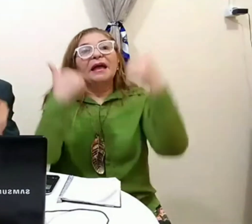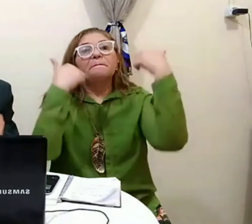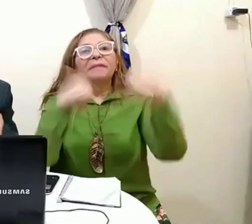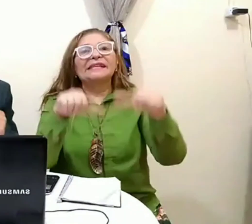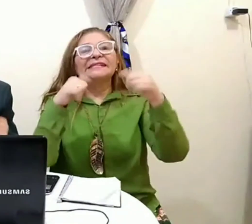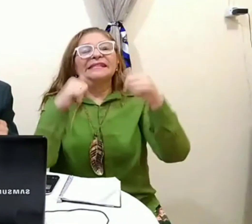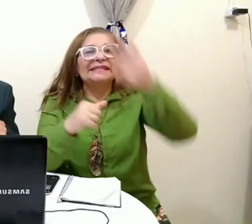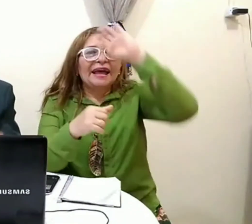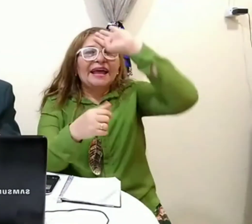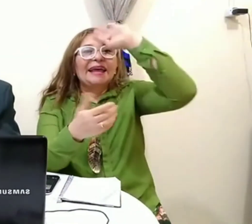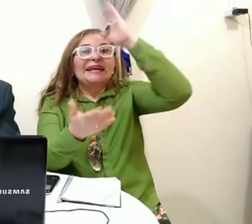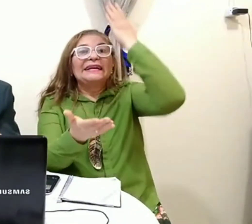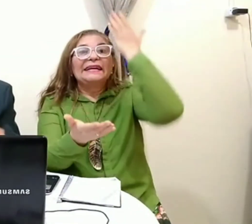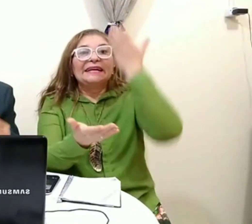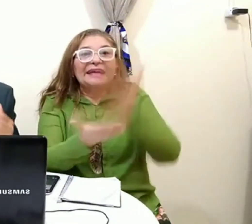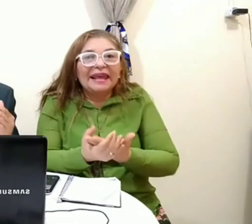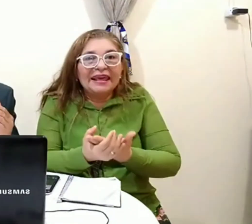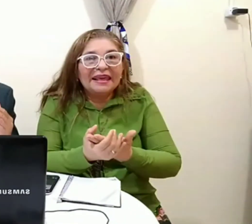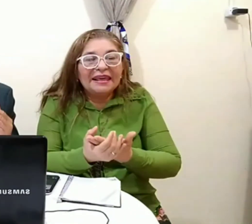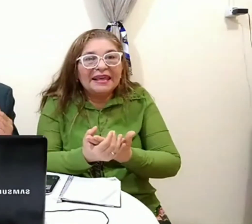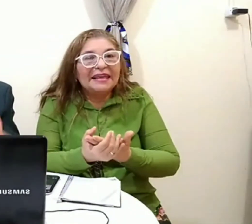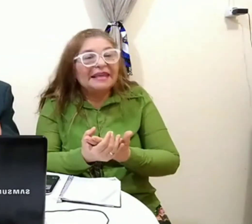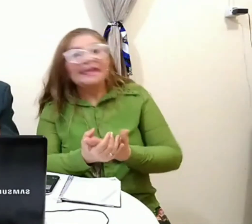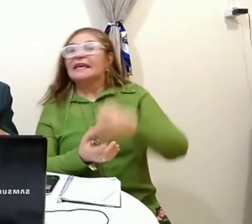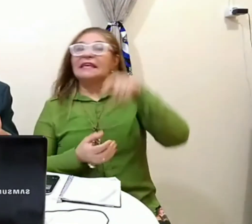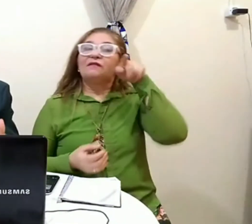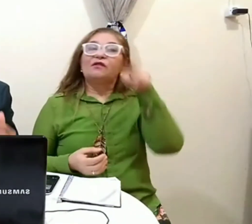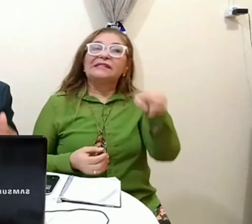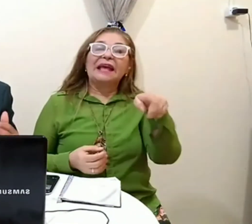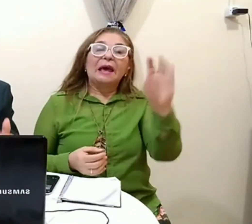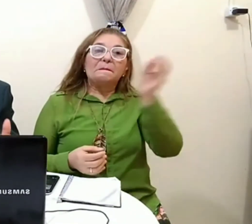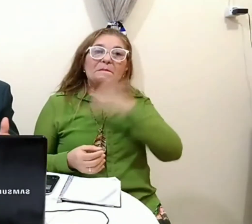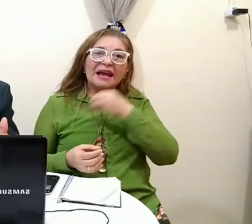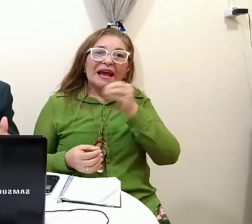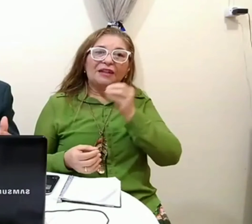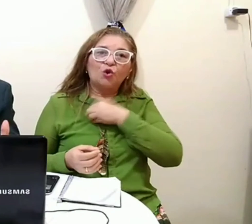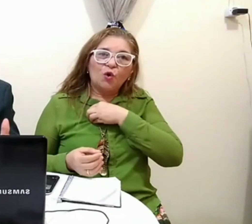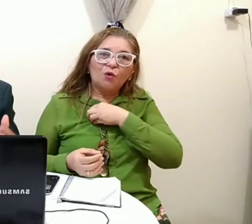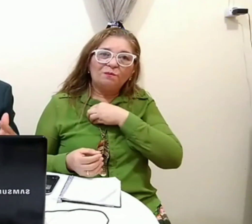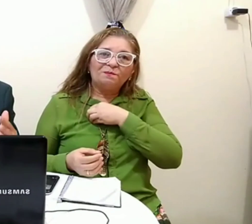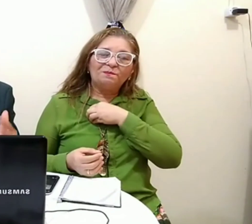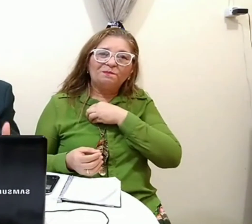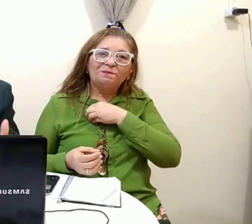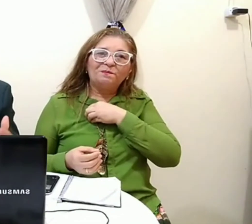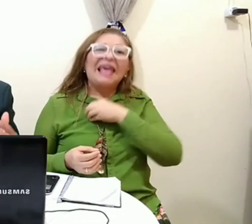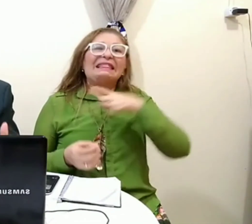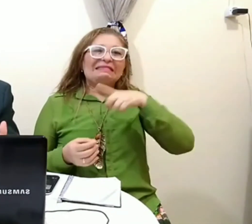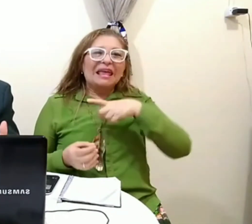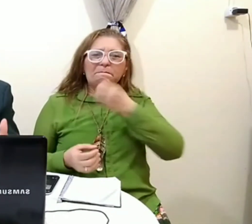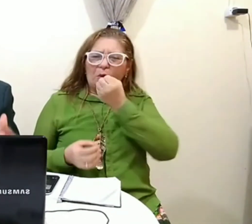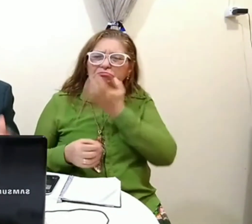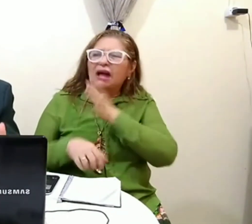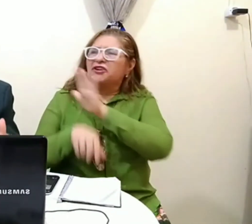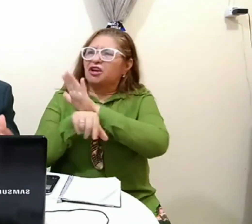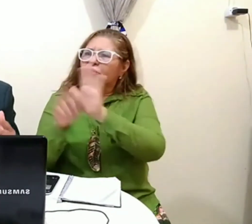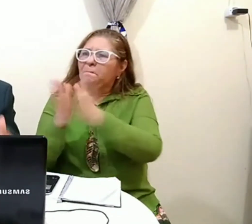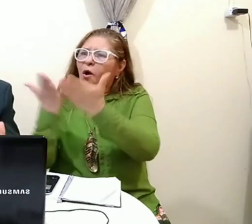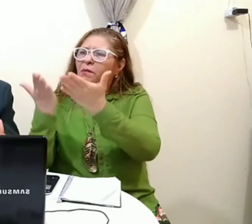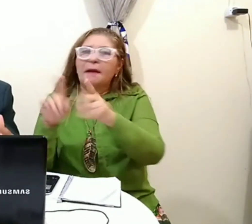aquele que foi morto, aquele que ressuscitou ao 3º dia, É necessário crer